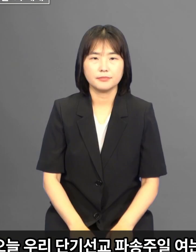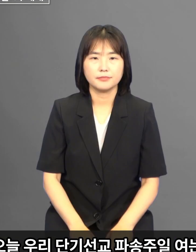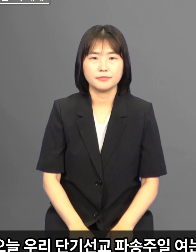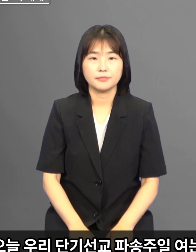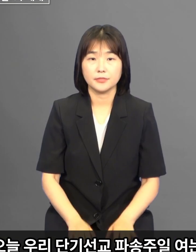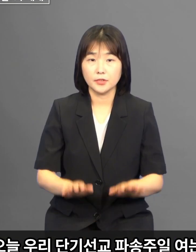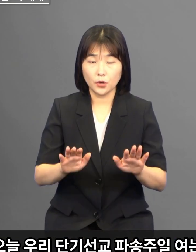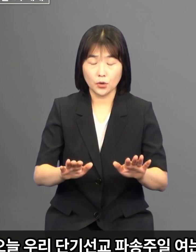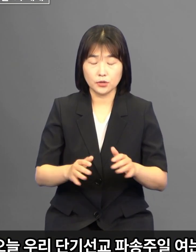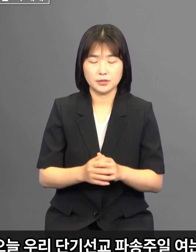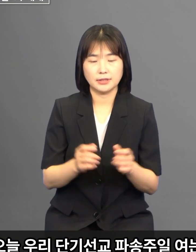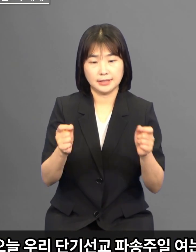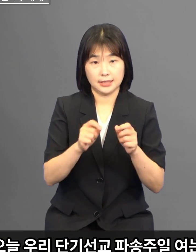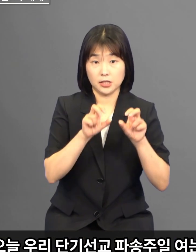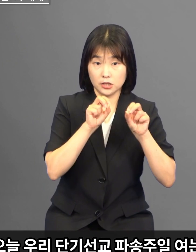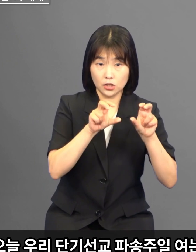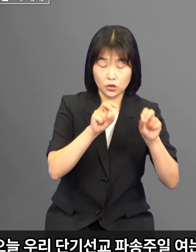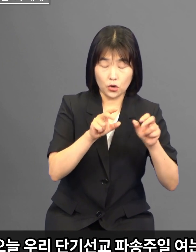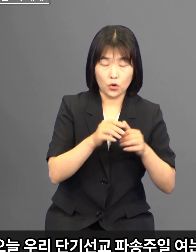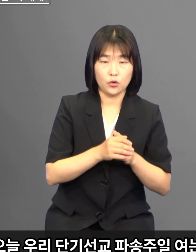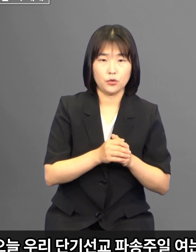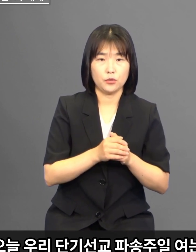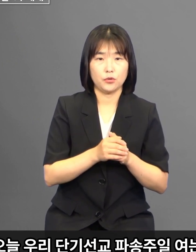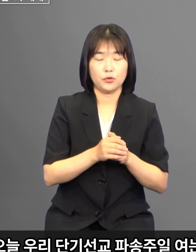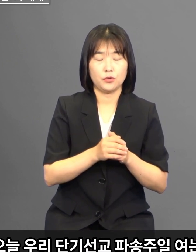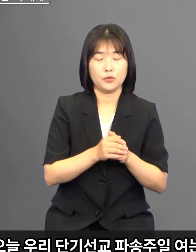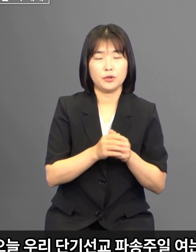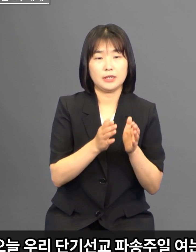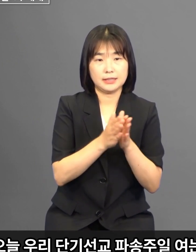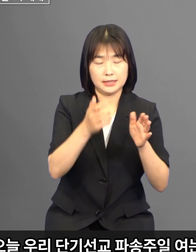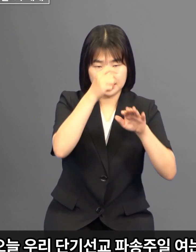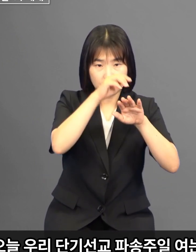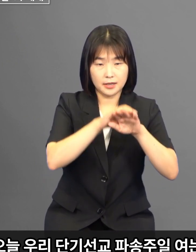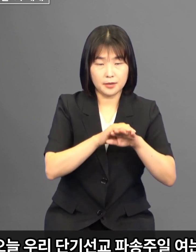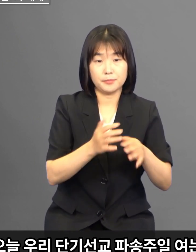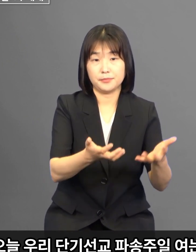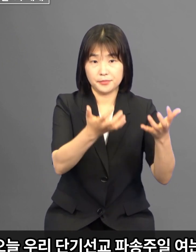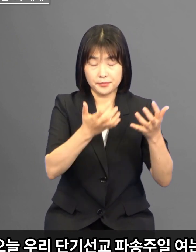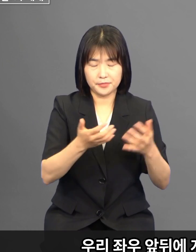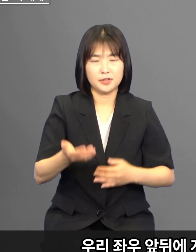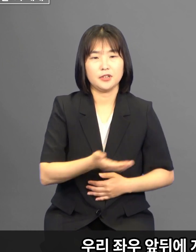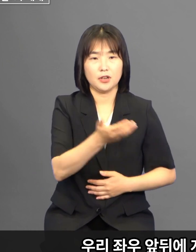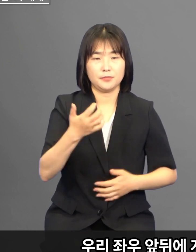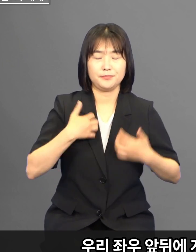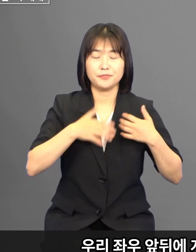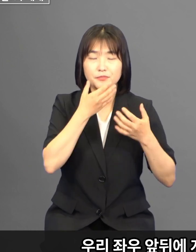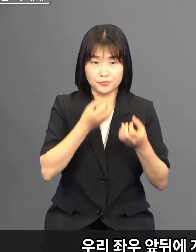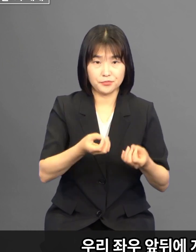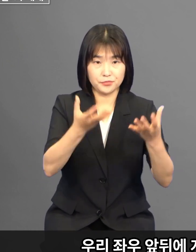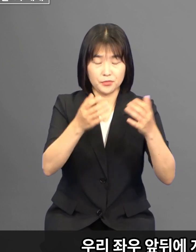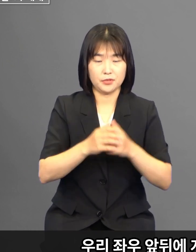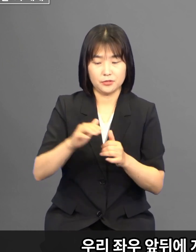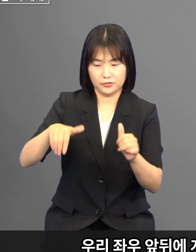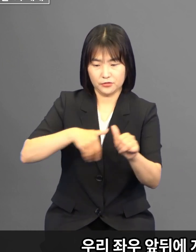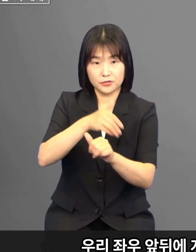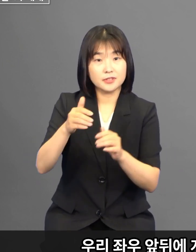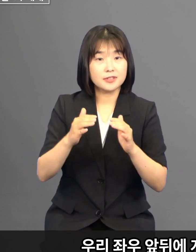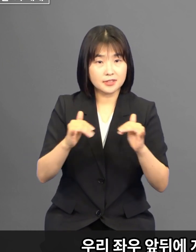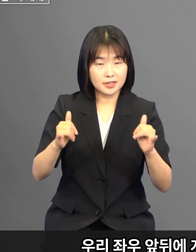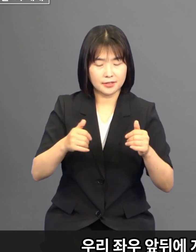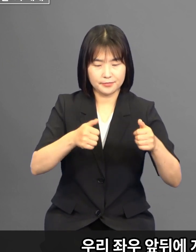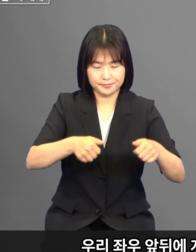네, 오늘 우리 단기선교, 우리 파성주일 또 여는 예배에 오신 여러분들 환영하고 축복합니다. 우리 좌우 앞뒤에 계신 분들에게